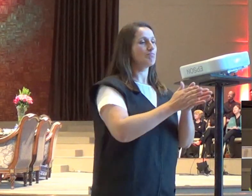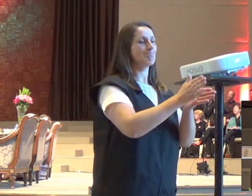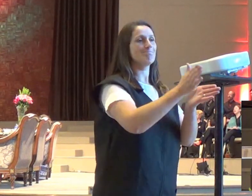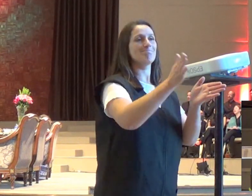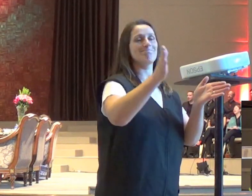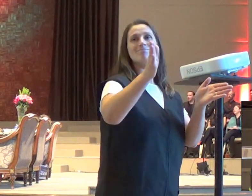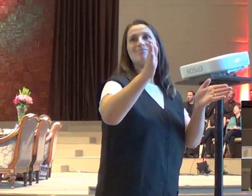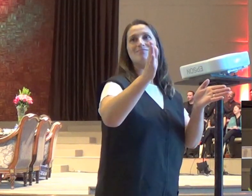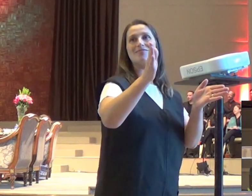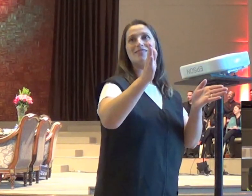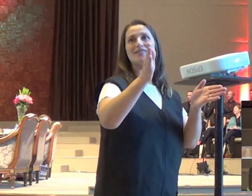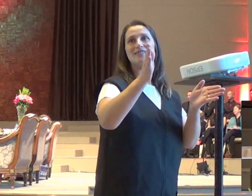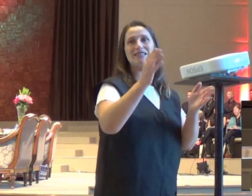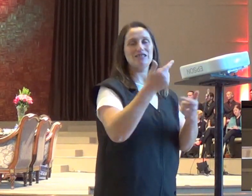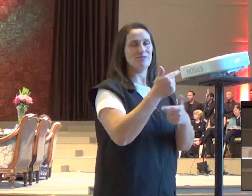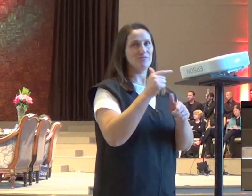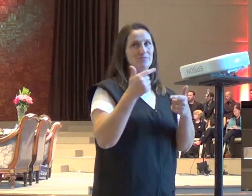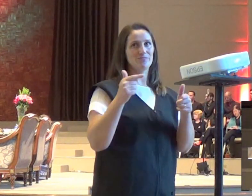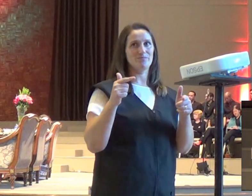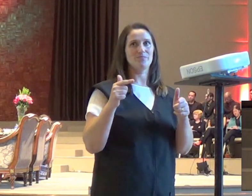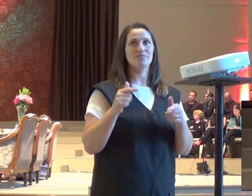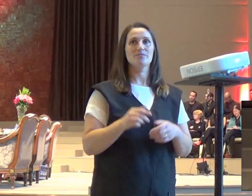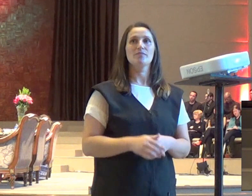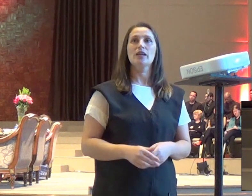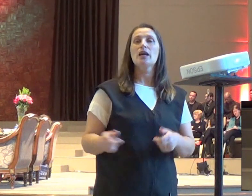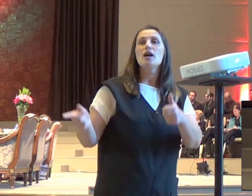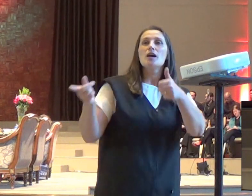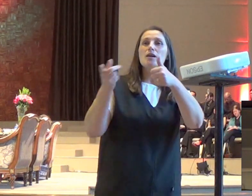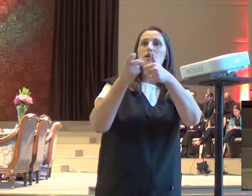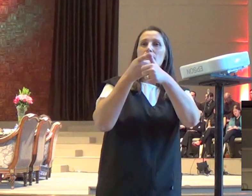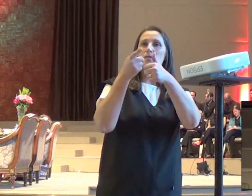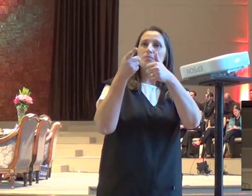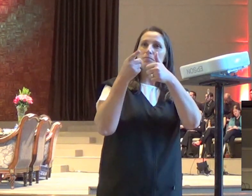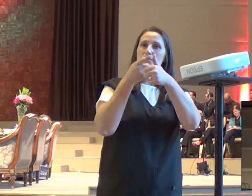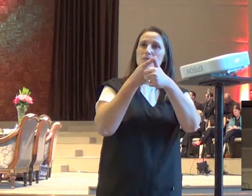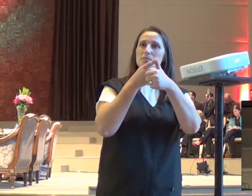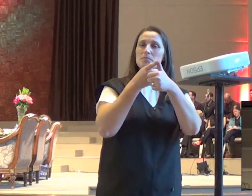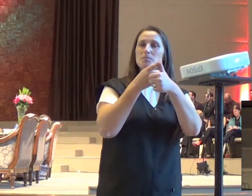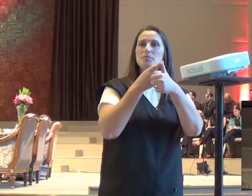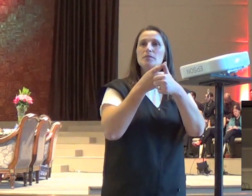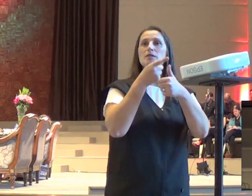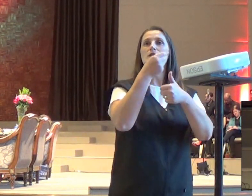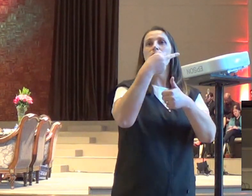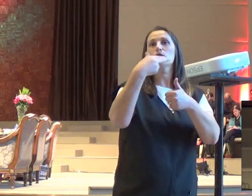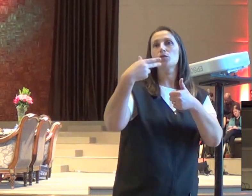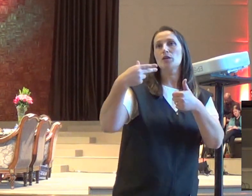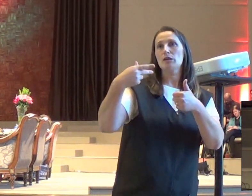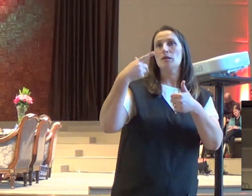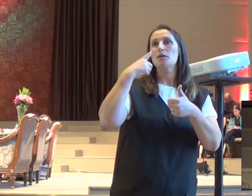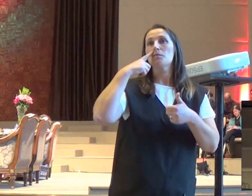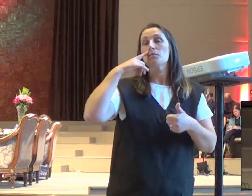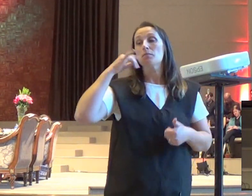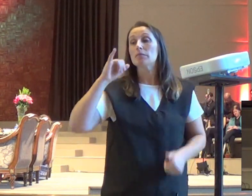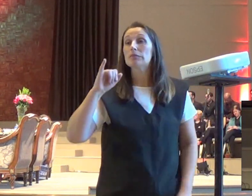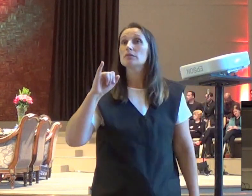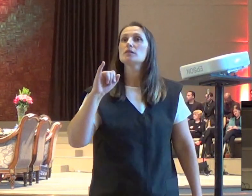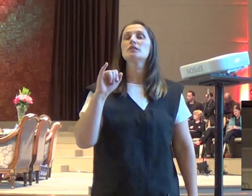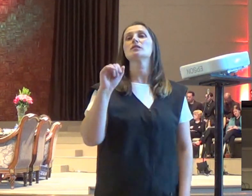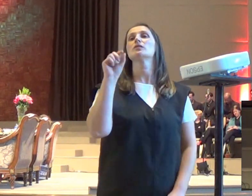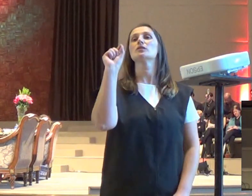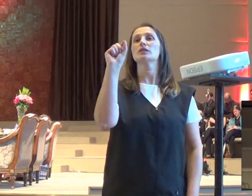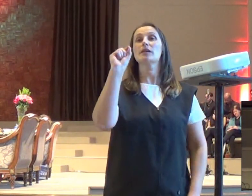se desviará dele. A primeira missão da paternidade é